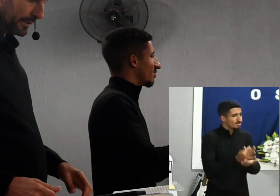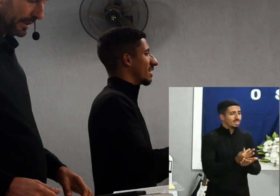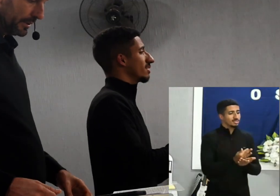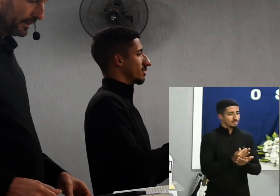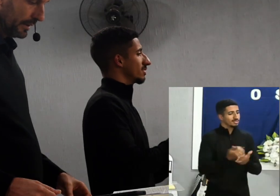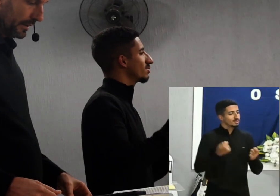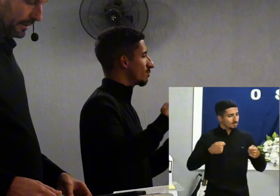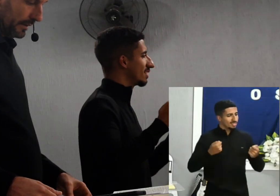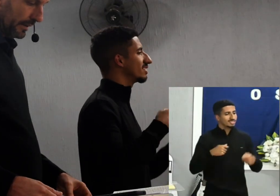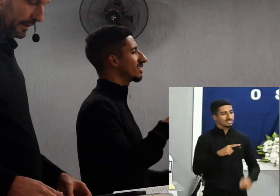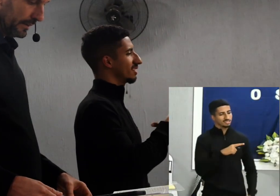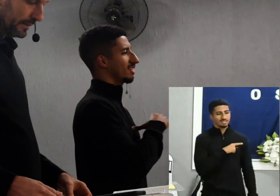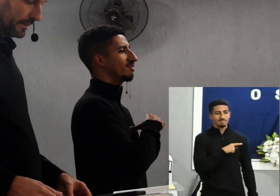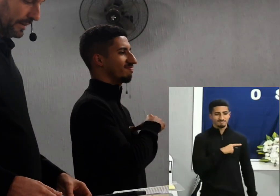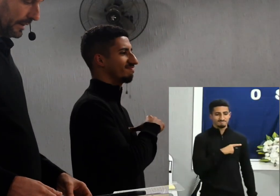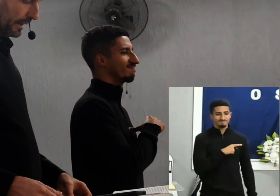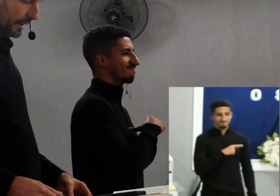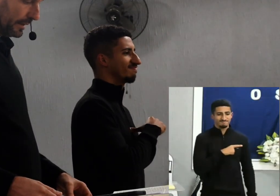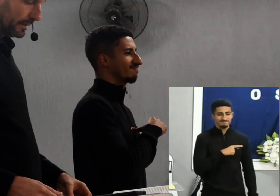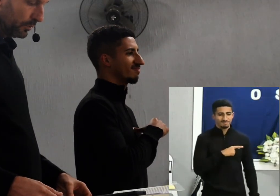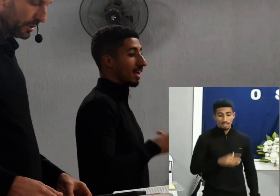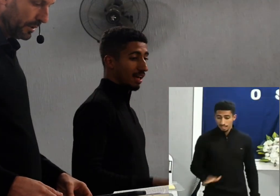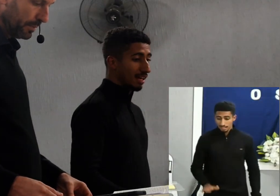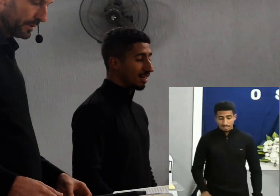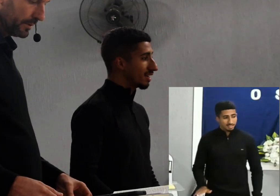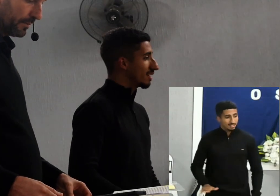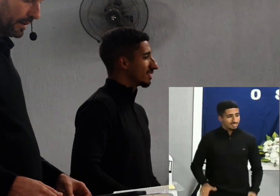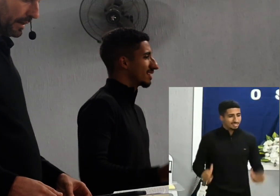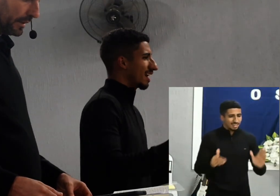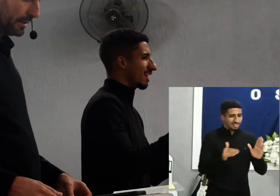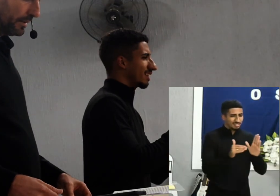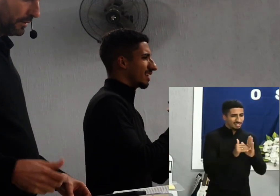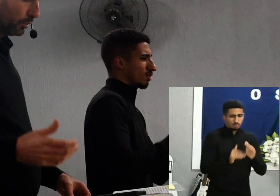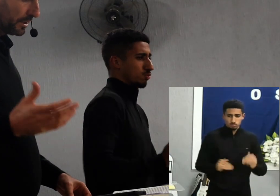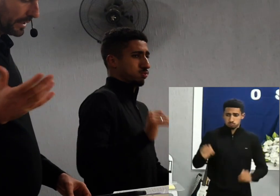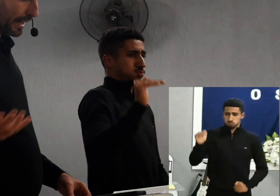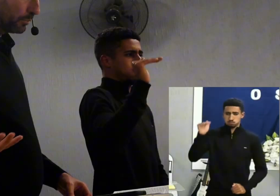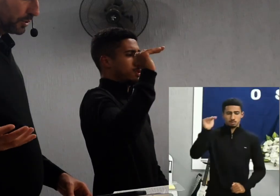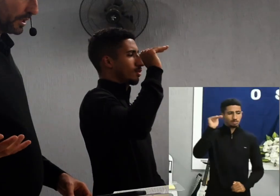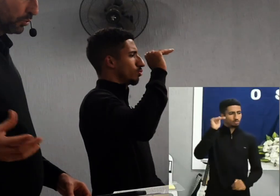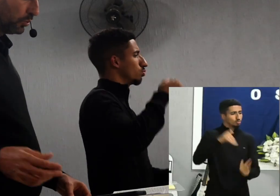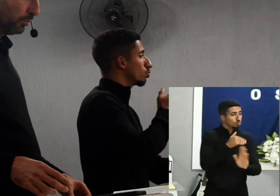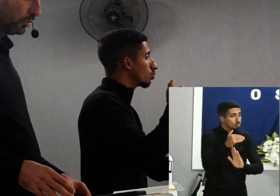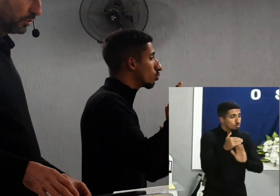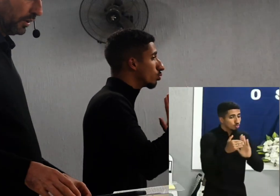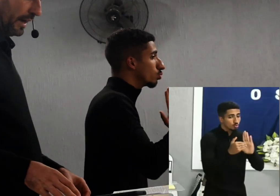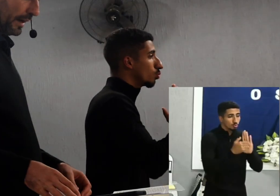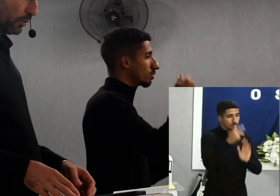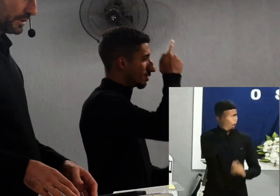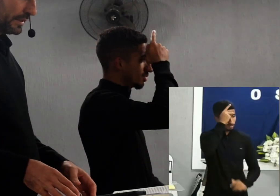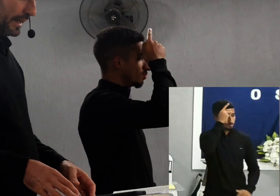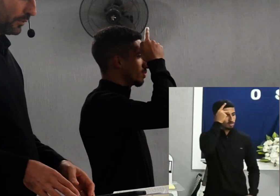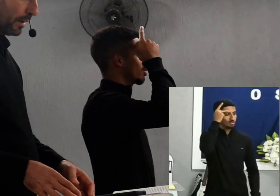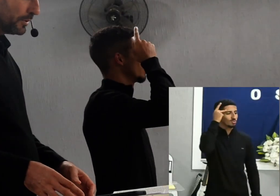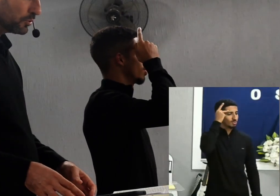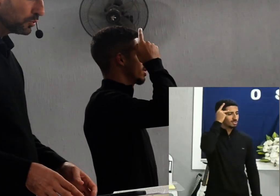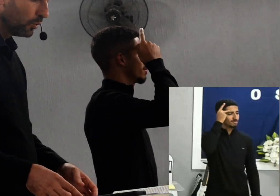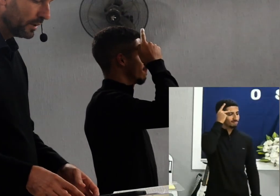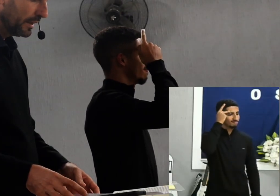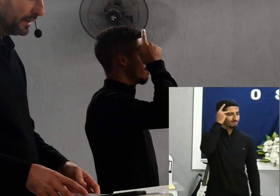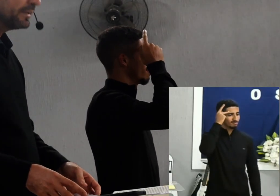Essa mensagem, ela é tão simples. Aqui, os sábios, segundo o mundo, a